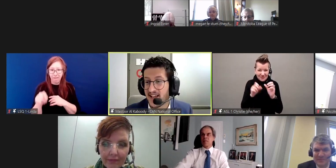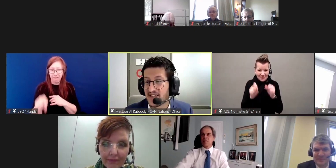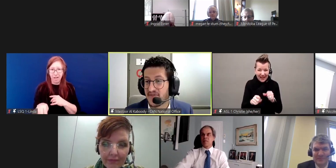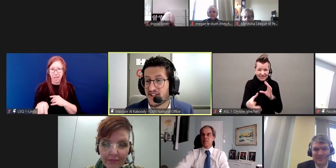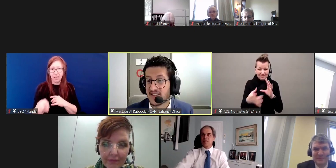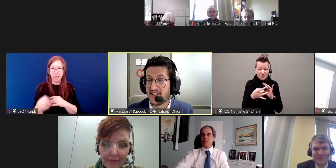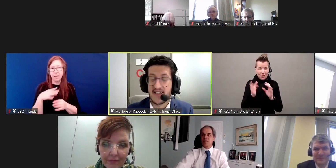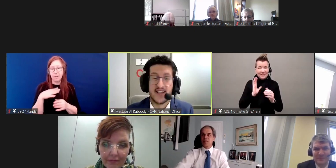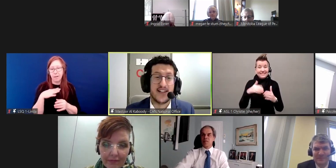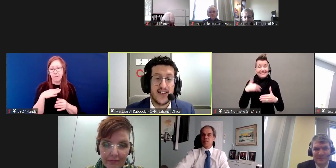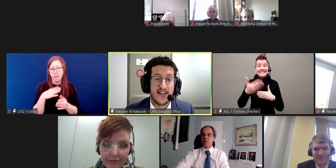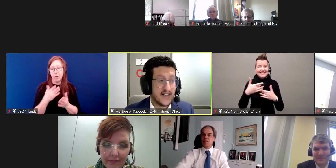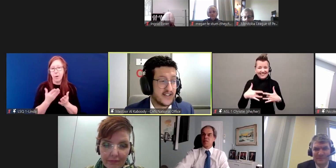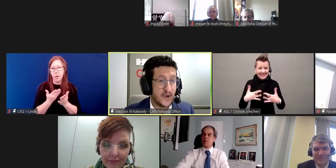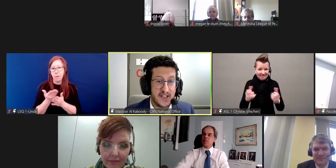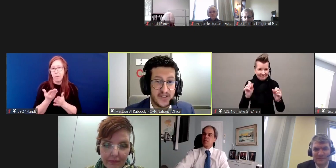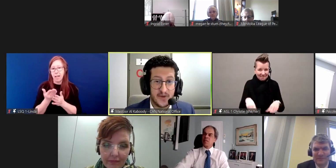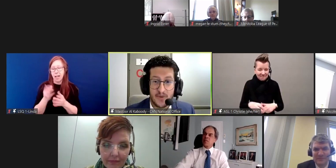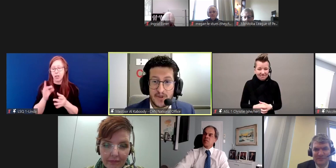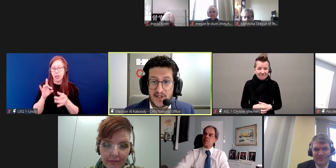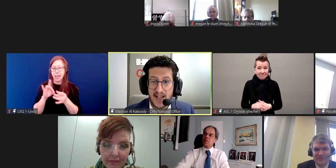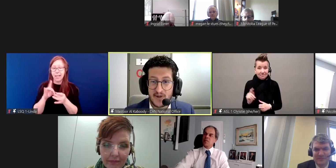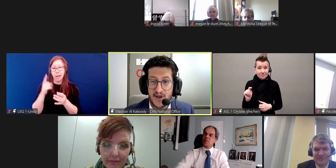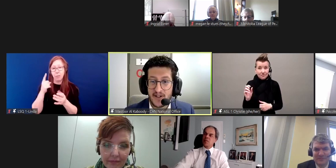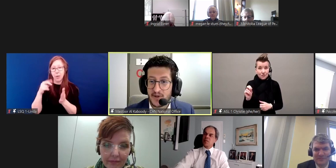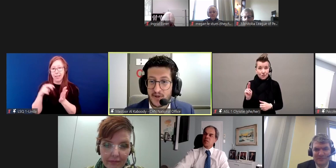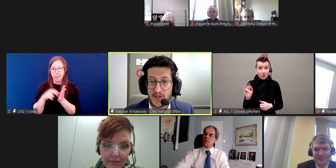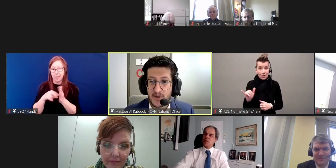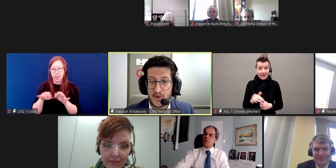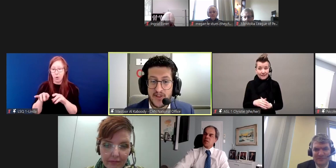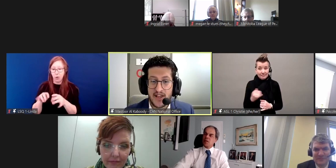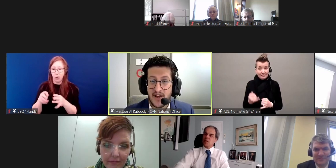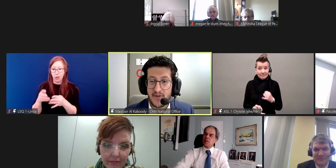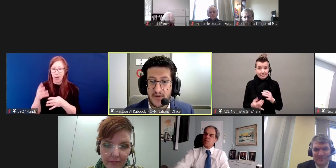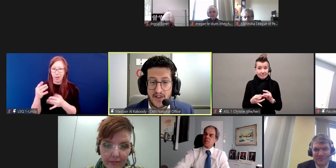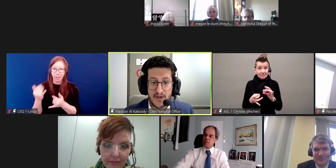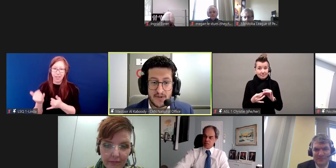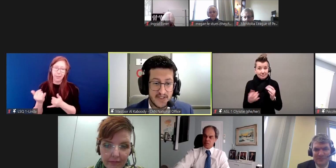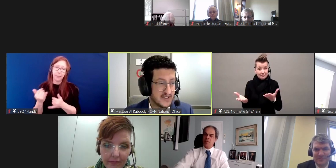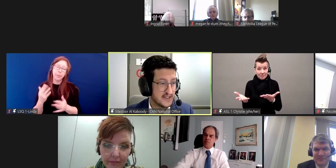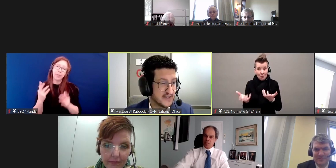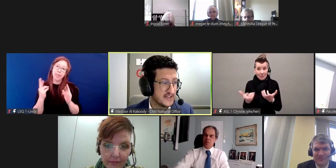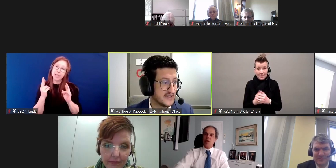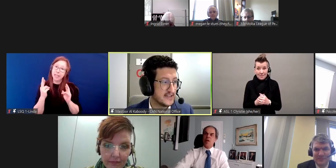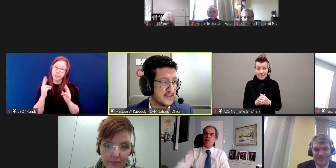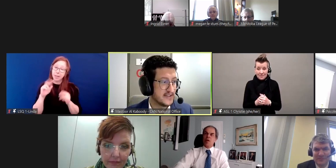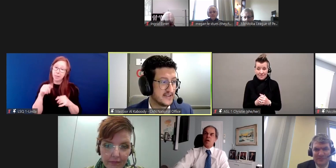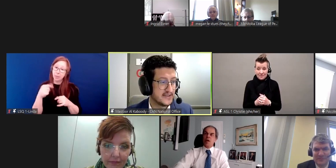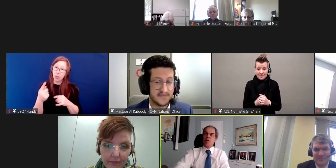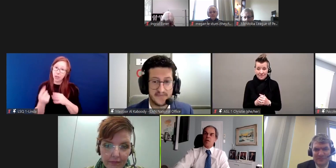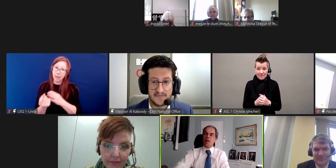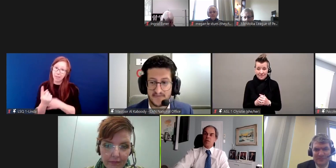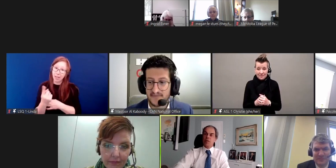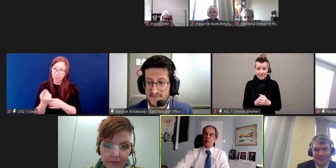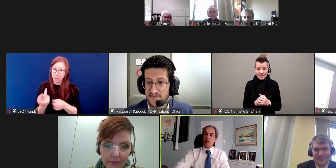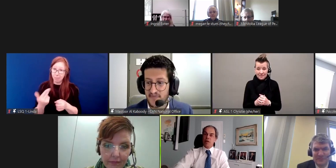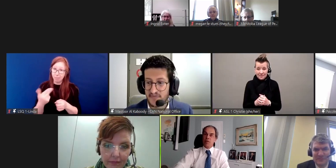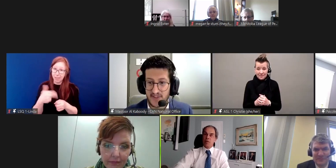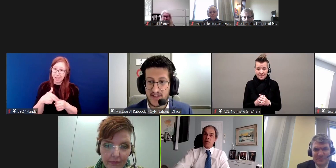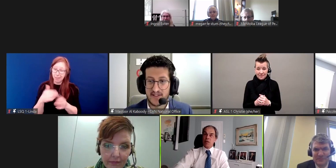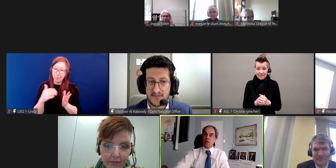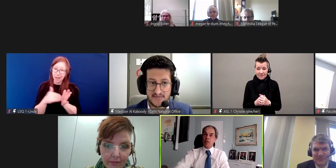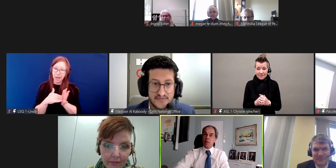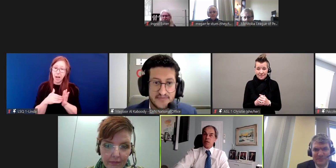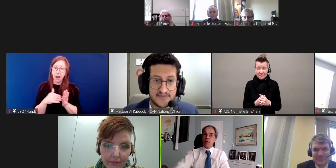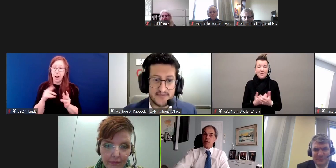d'inscription avec vous dans le chat. Et nous espérons que vous serez des nôtres au prochain événement. Tony, aimeriez-vous dire